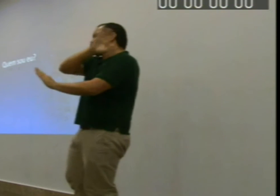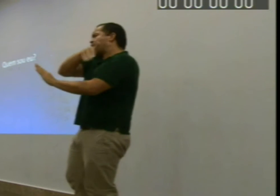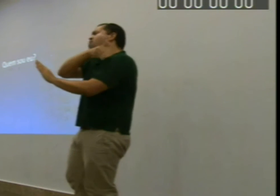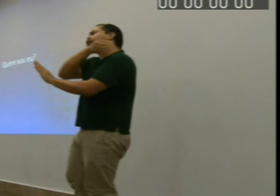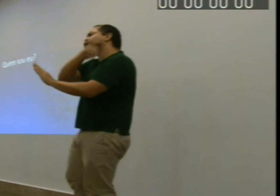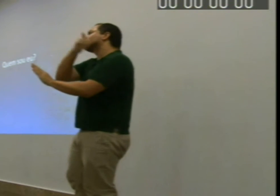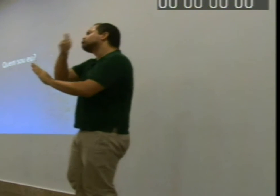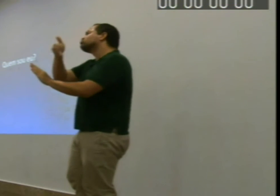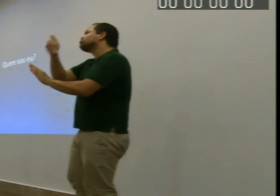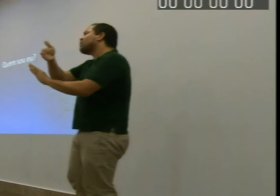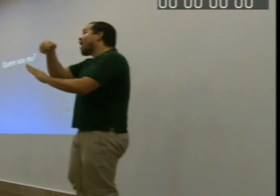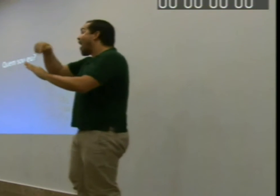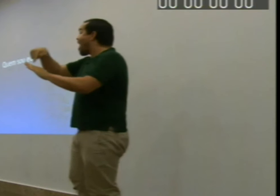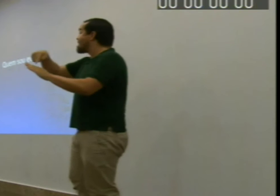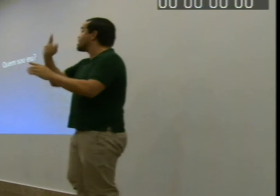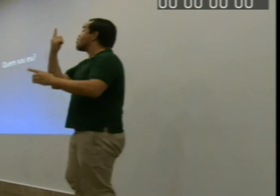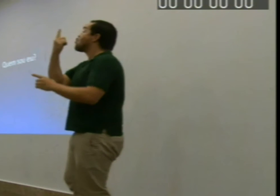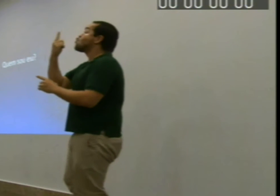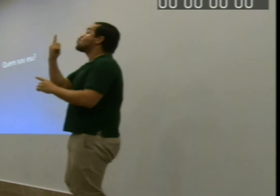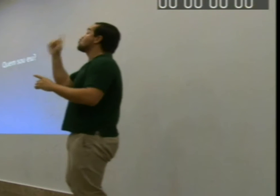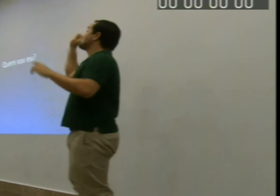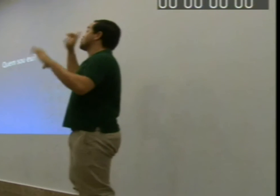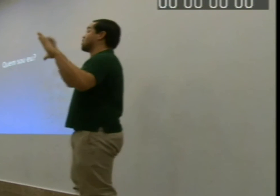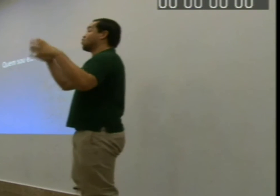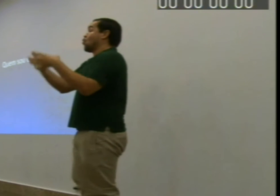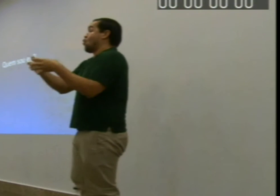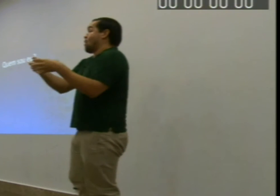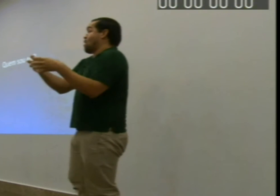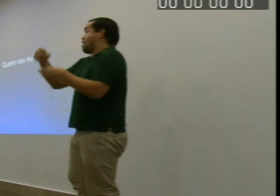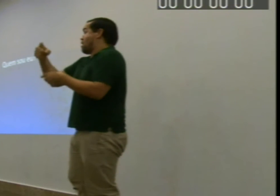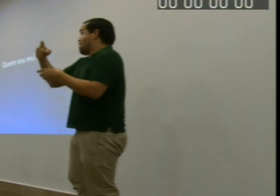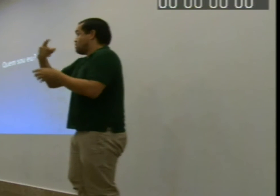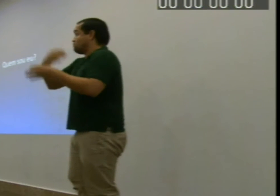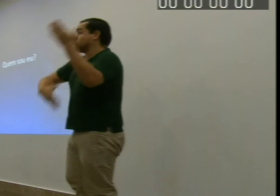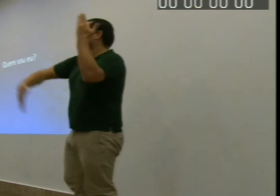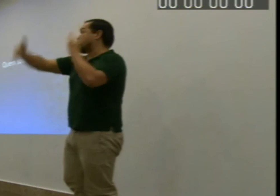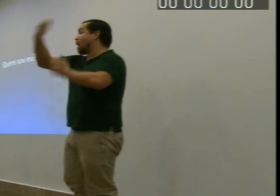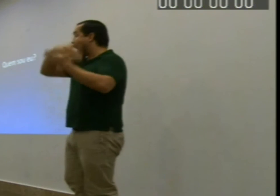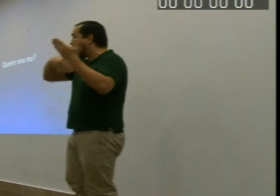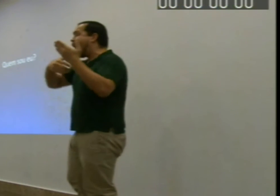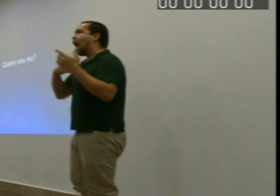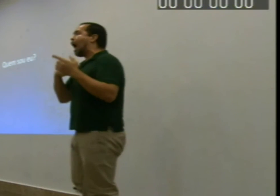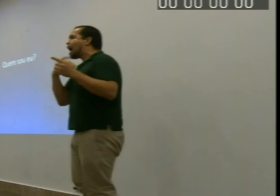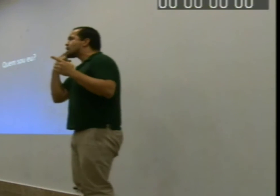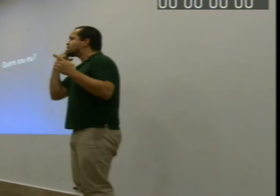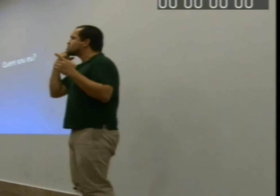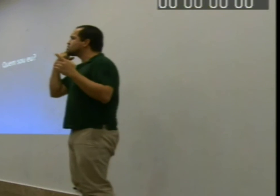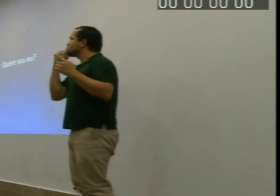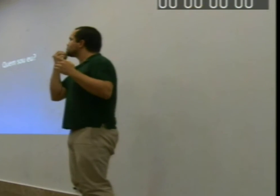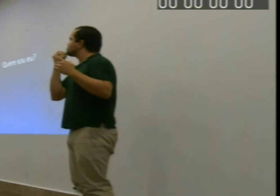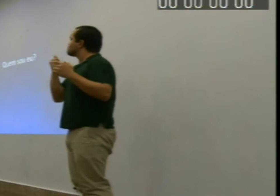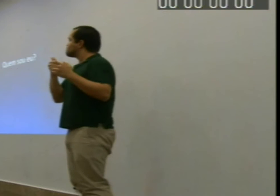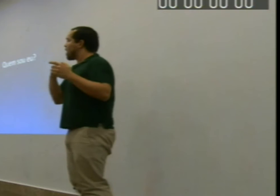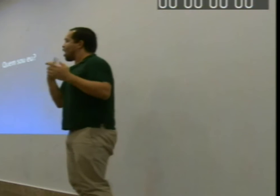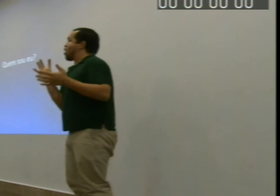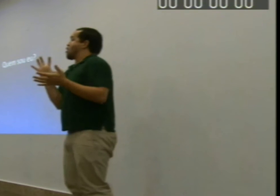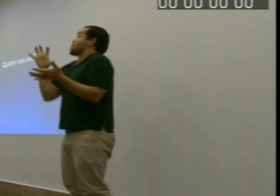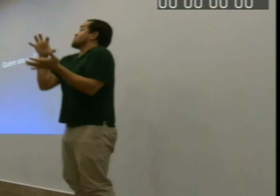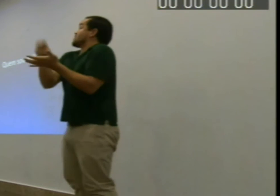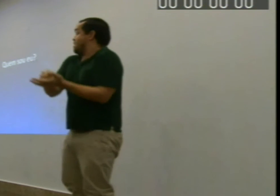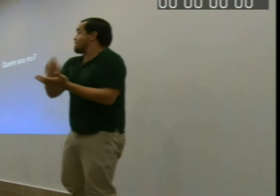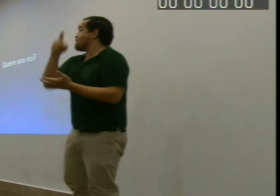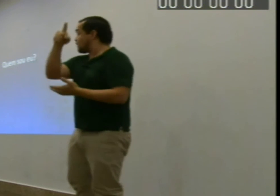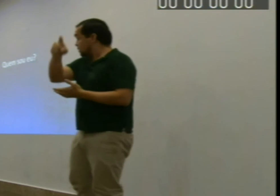Organizado antes né já vinha desenvolvendo Esse projeto aí um grupo de intercâmbio eu pensei